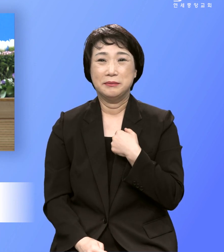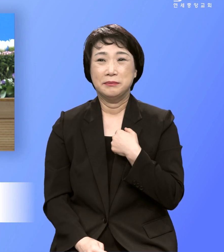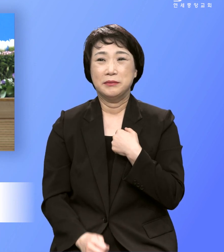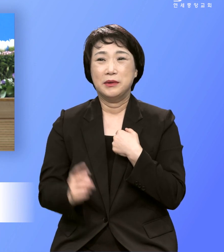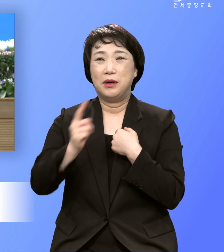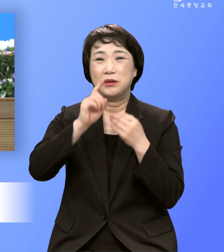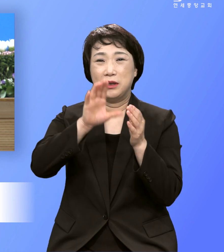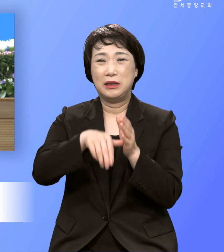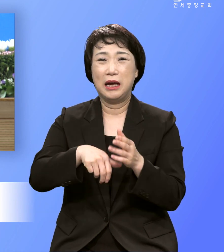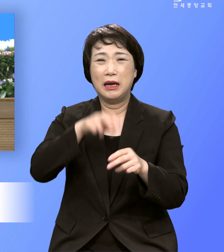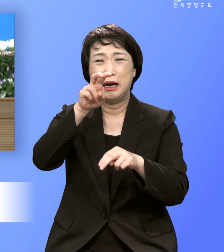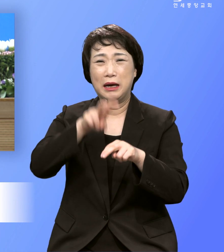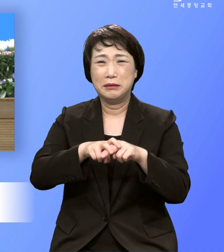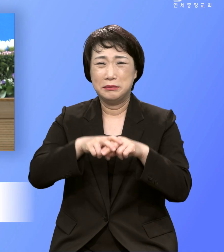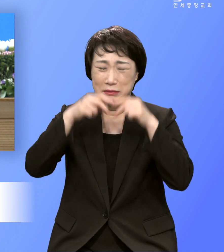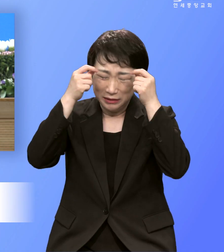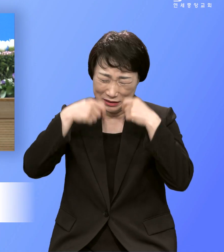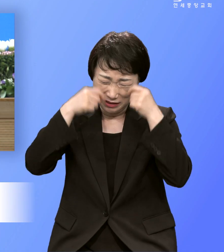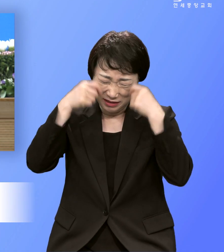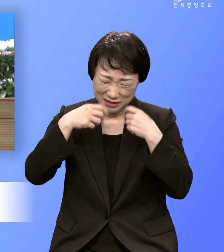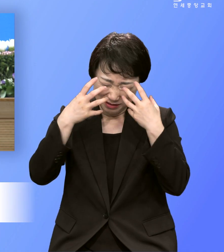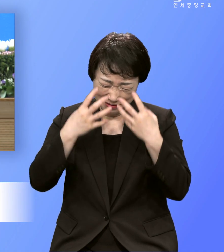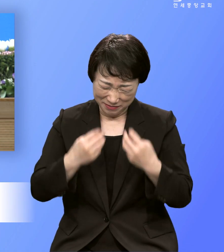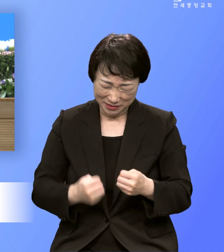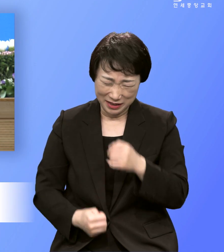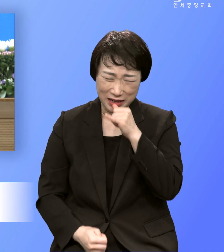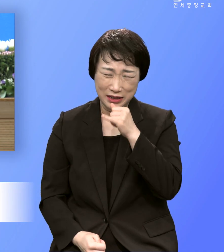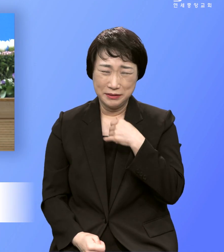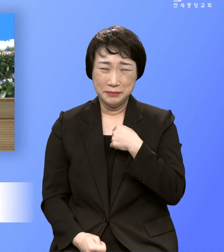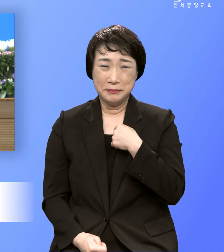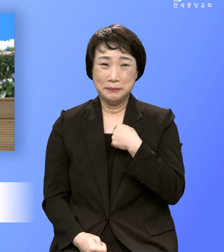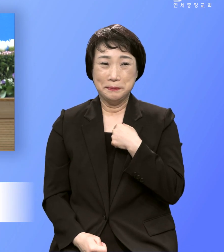어떤 때는 앉아서 그냥 한없이 울어.